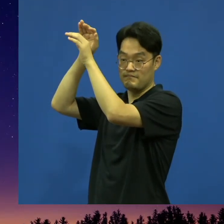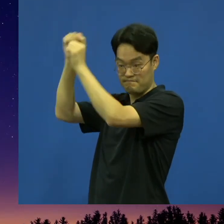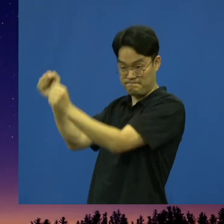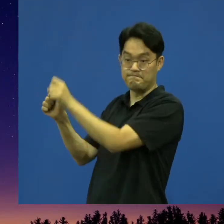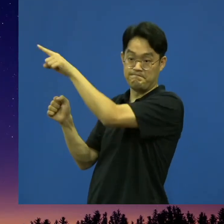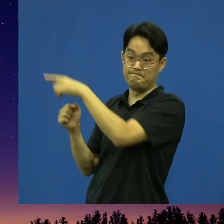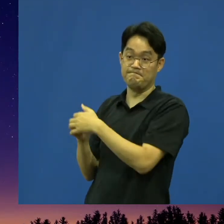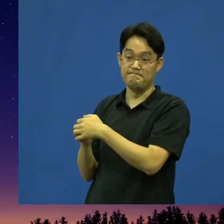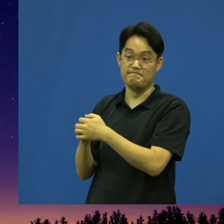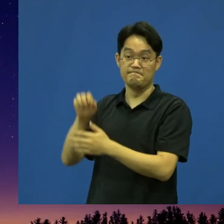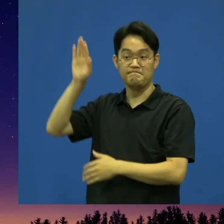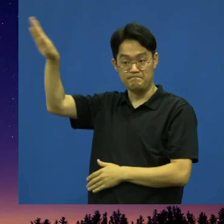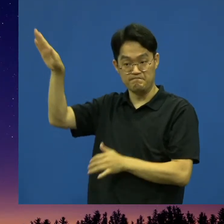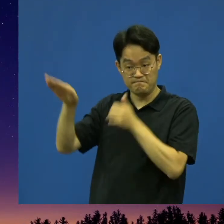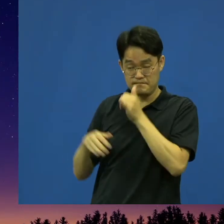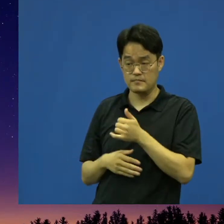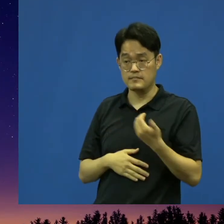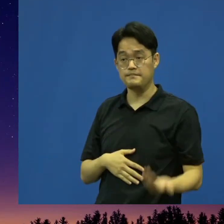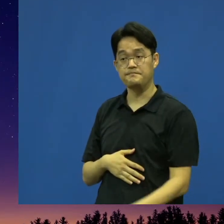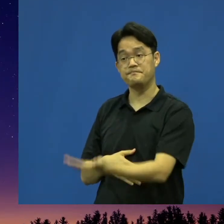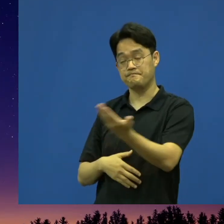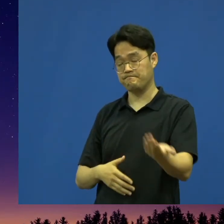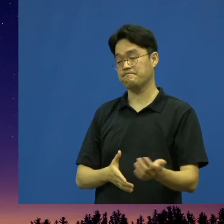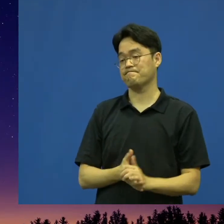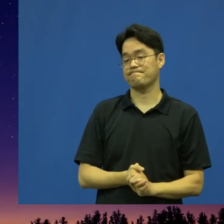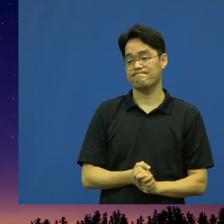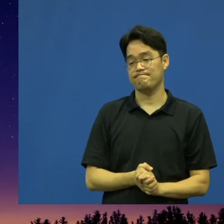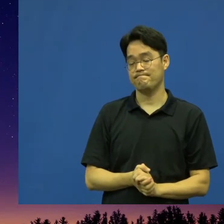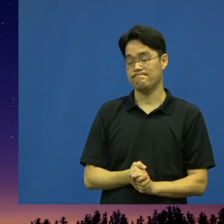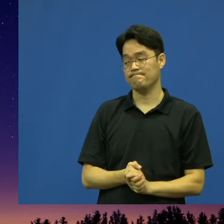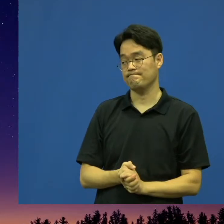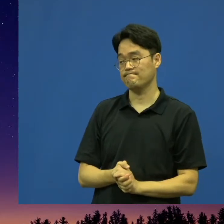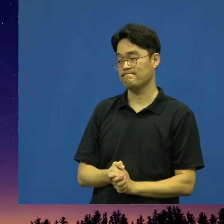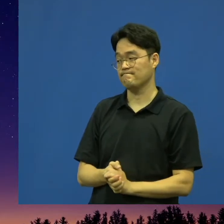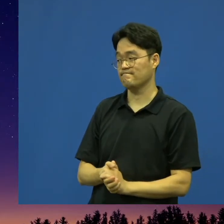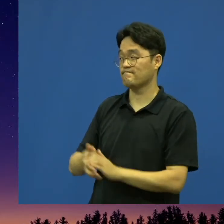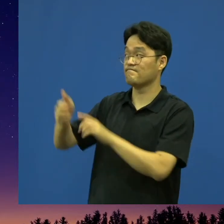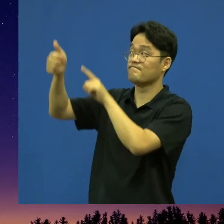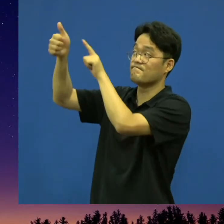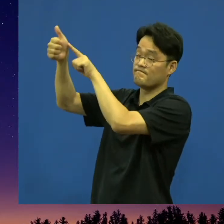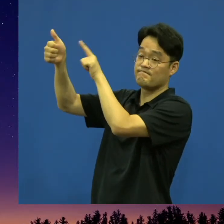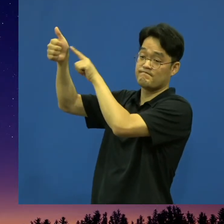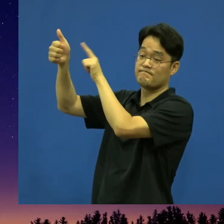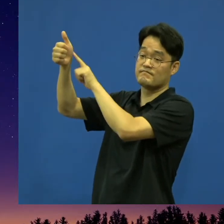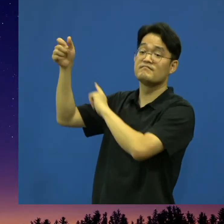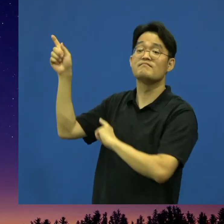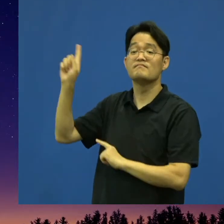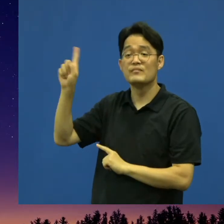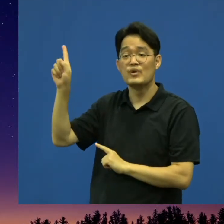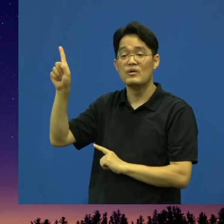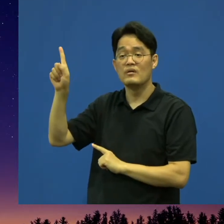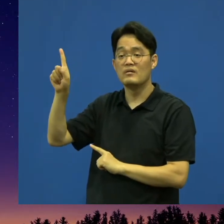주 안에 사랑하는 여러분, 그분은 여전히